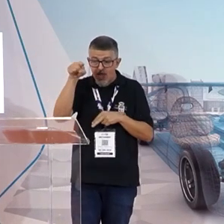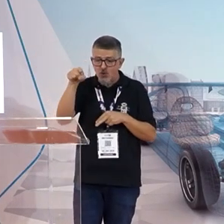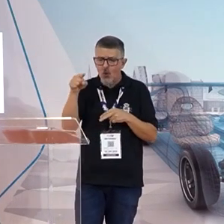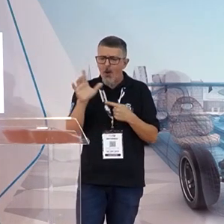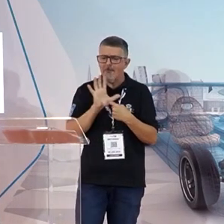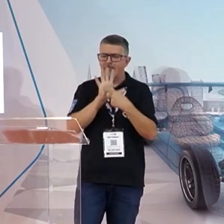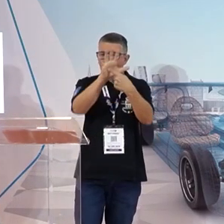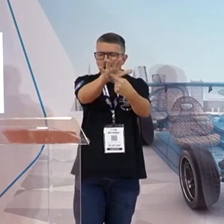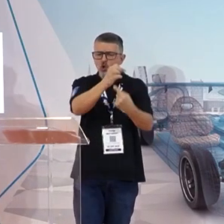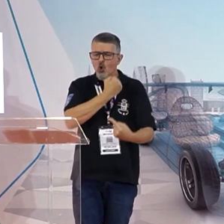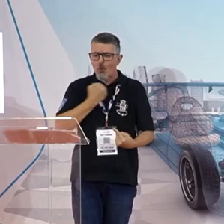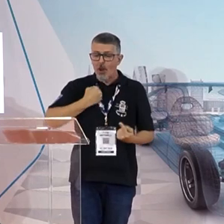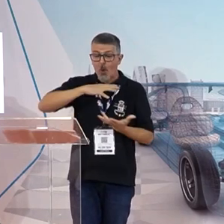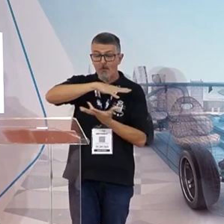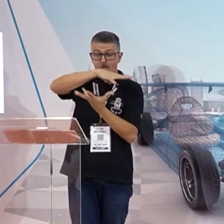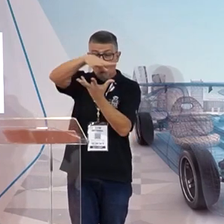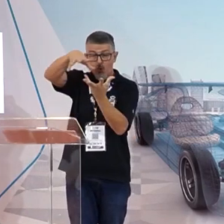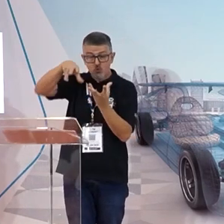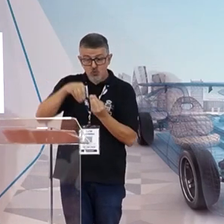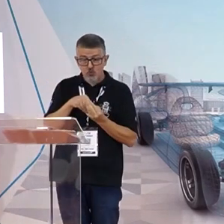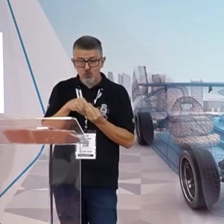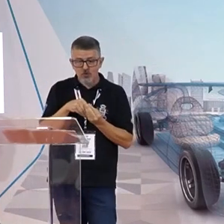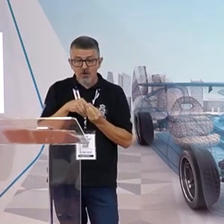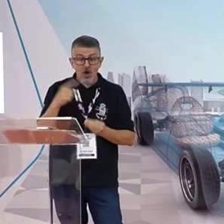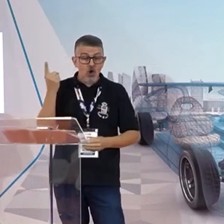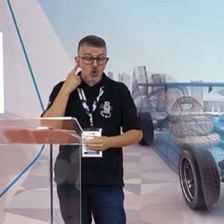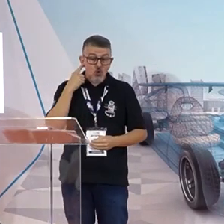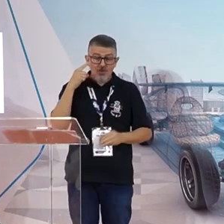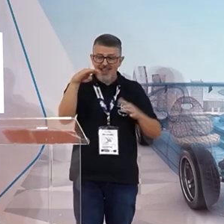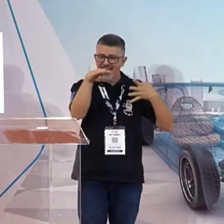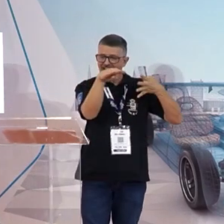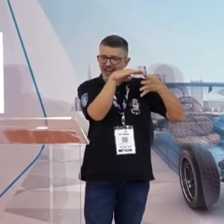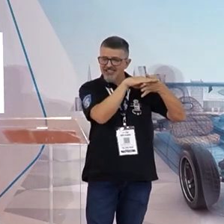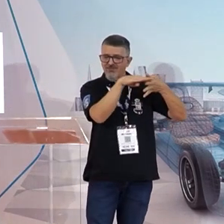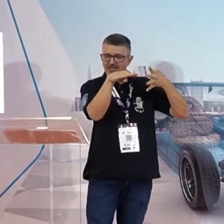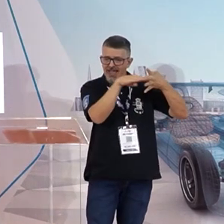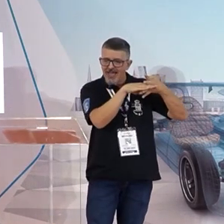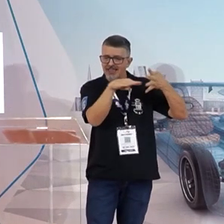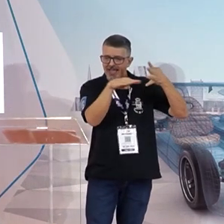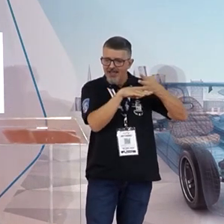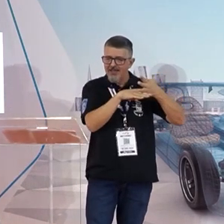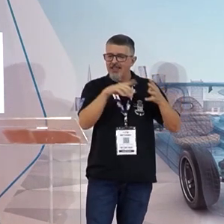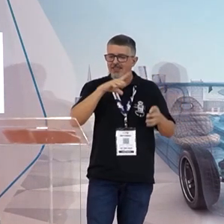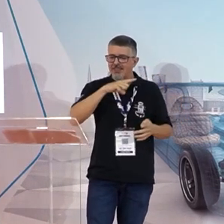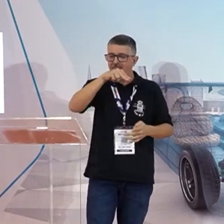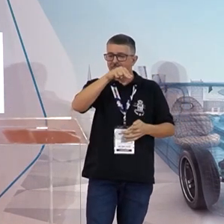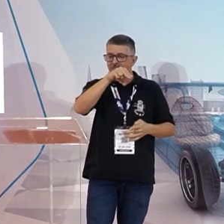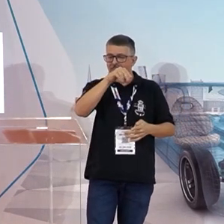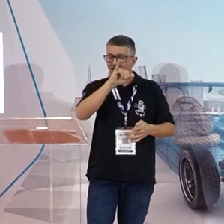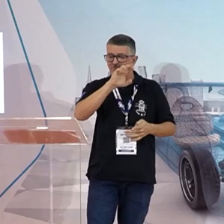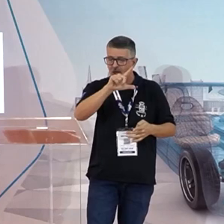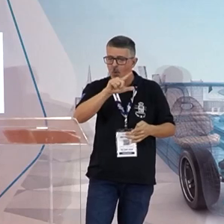ele está mostrando um número de níveis de classificação.